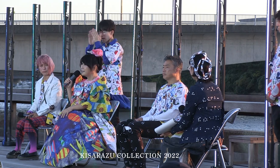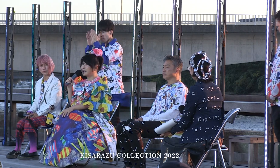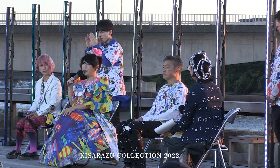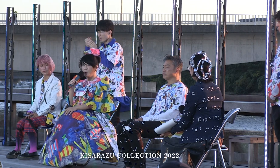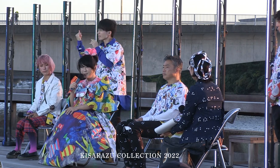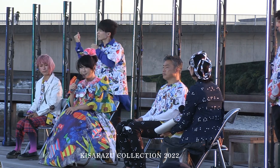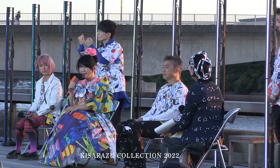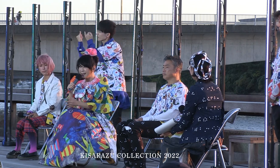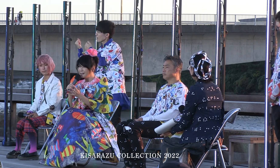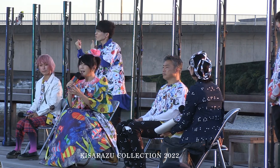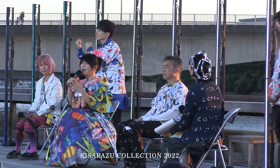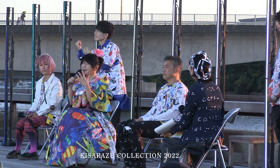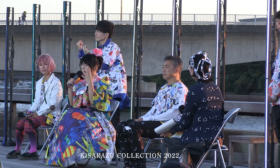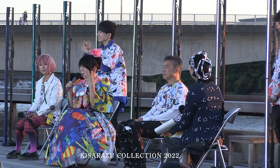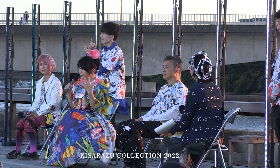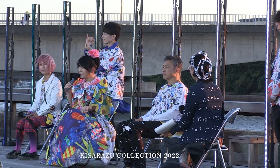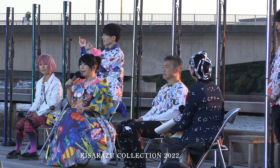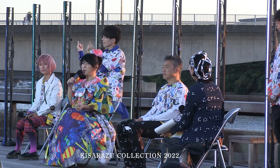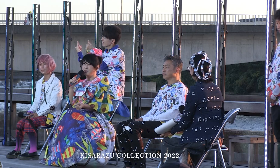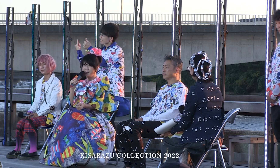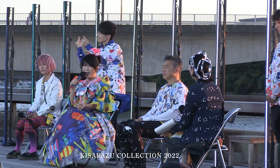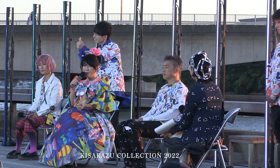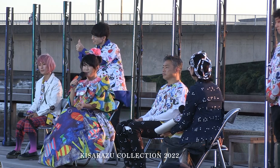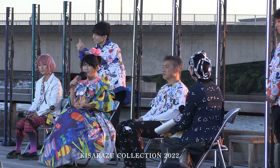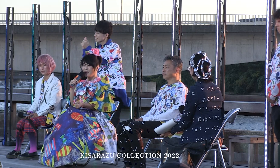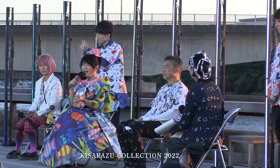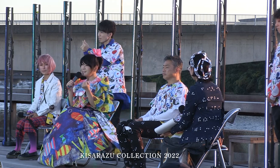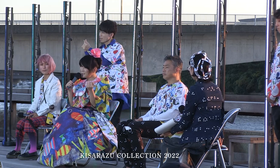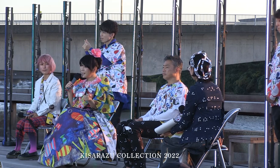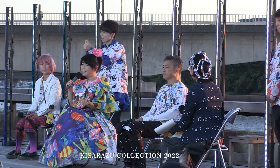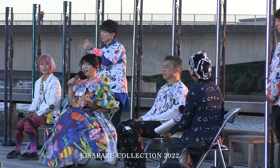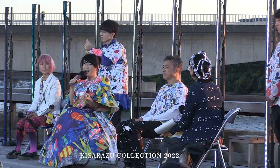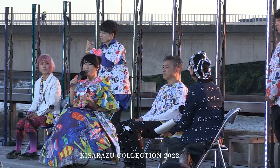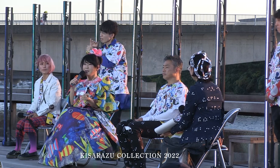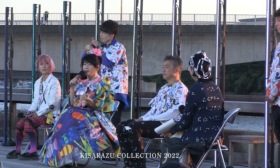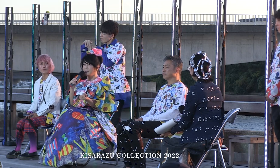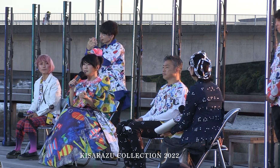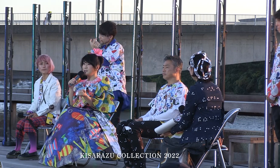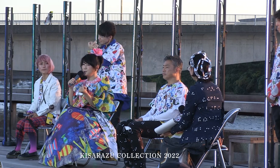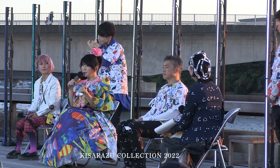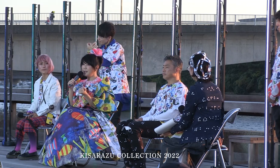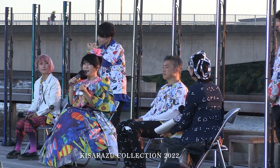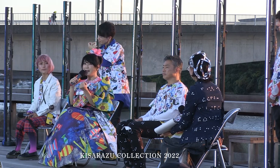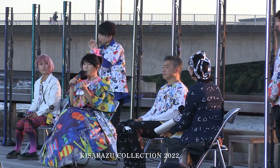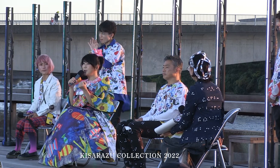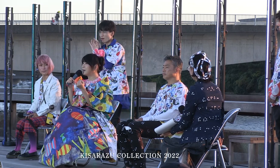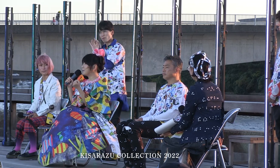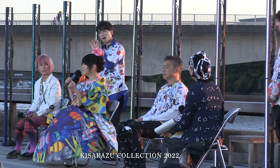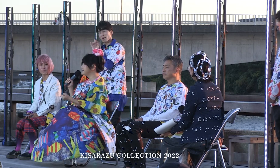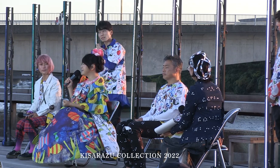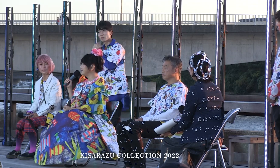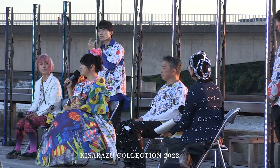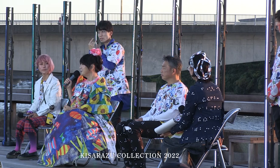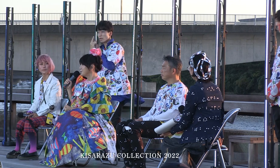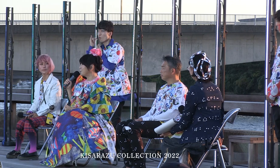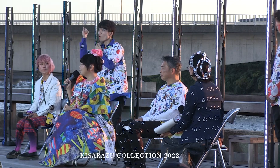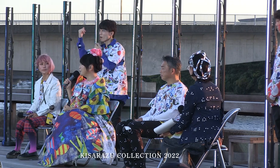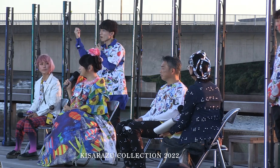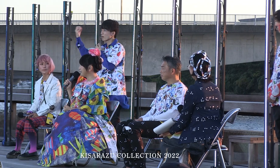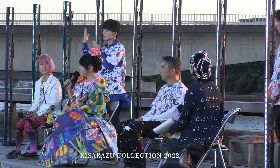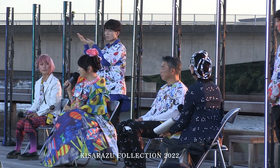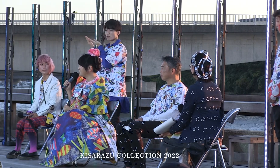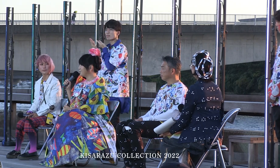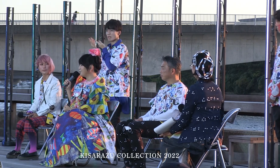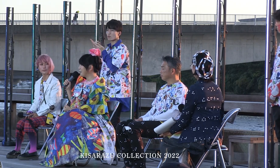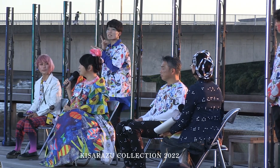って結婚できたら頑張って結婚して愛し合えたら自分にあの親が目指している子供